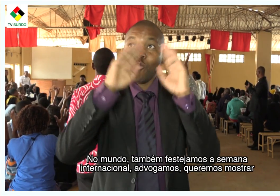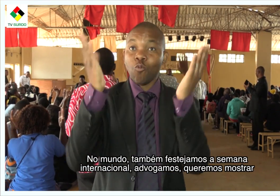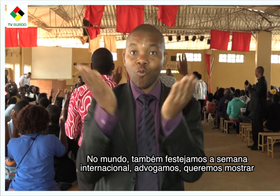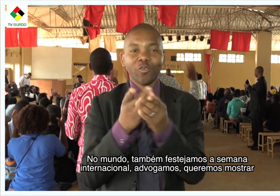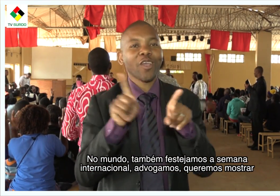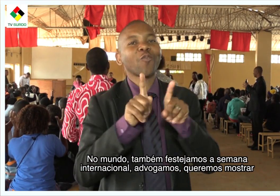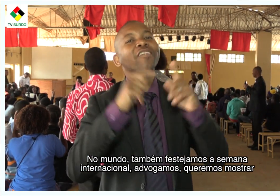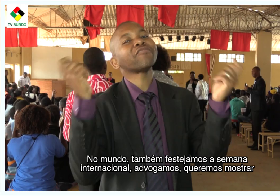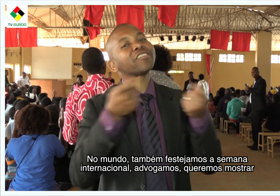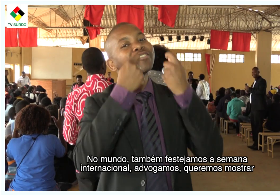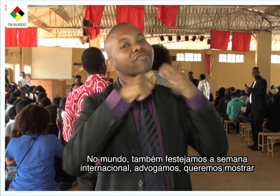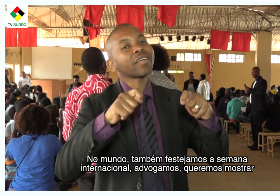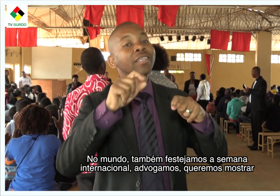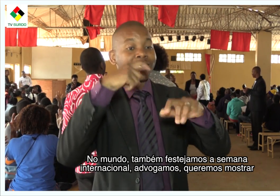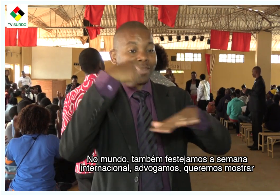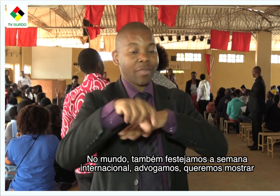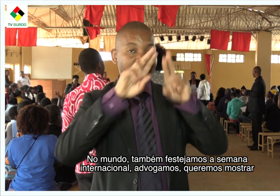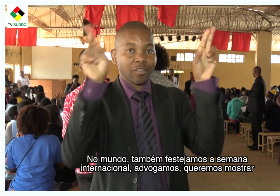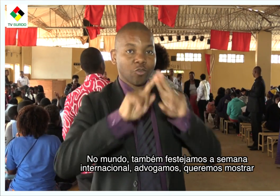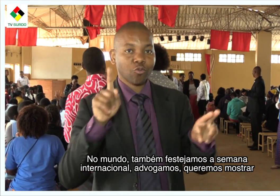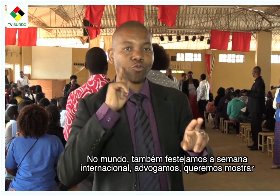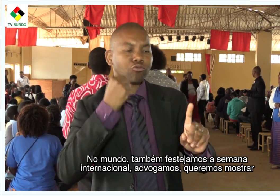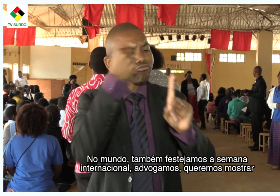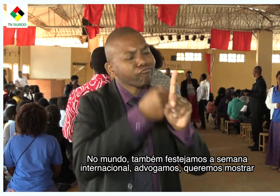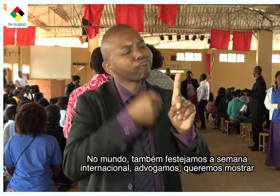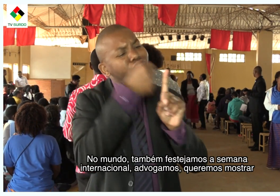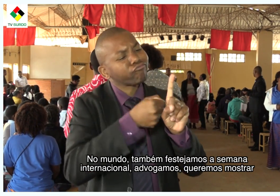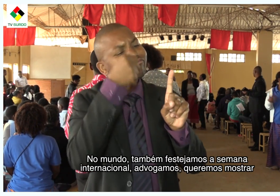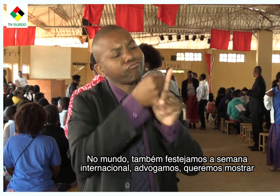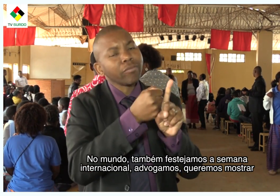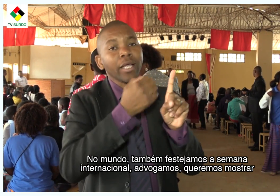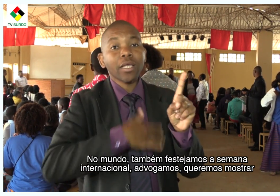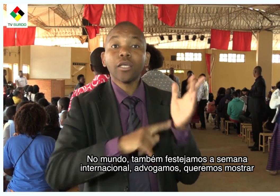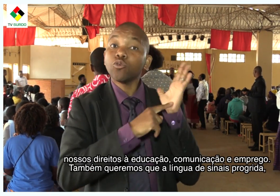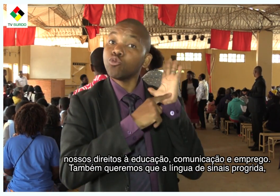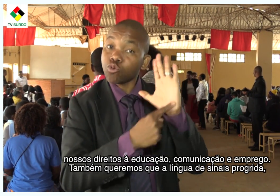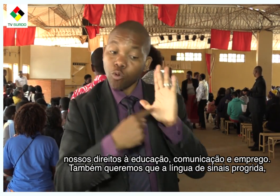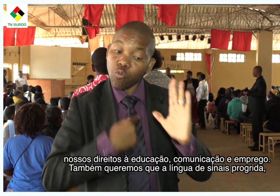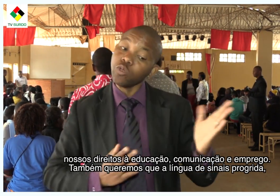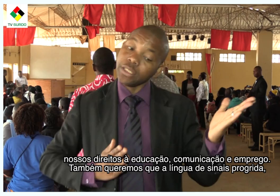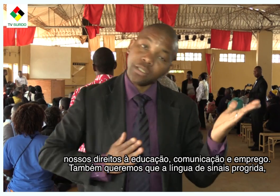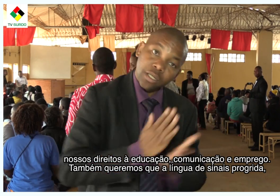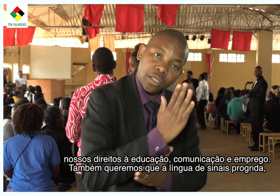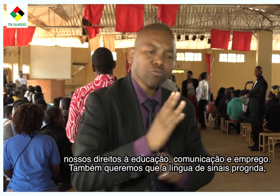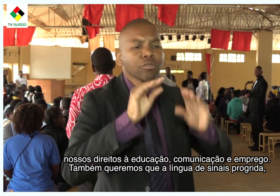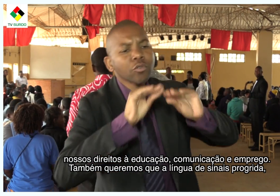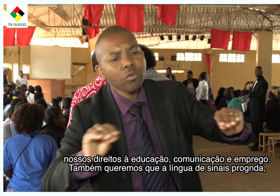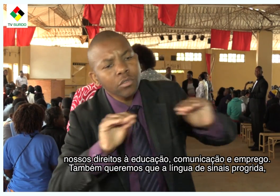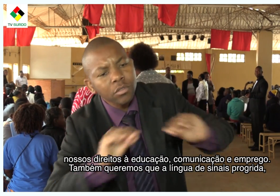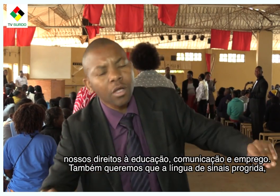geral no mundo também festejamos a semana internacional advogamos queremos mostrar nossos direitos educação comunicação